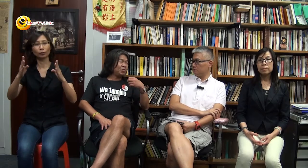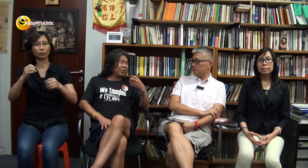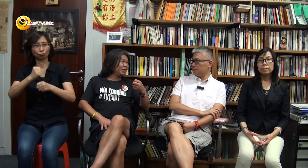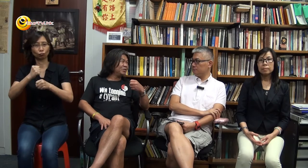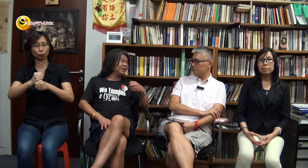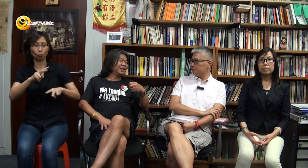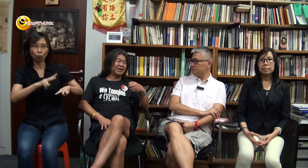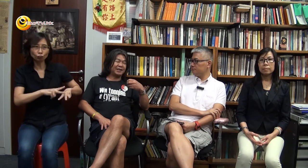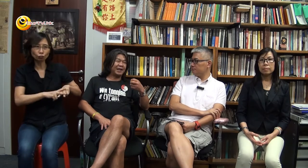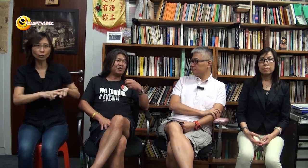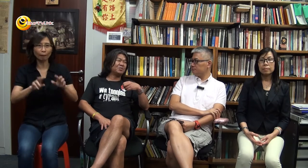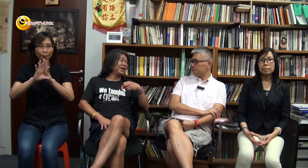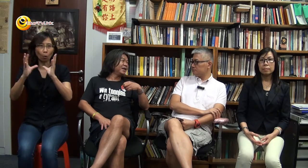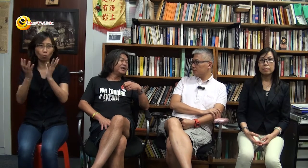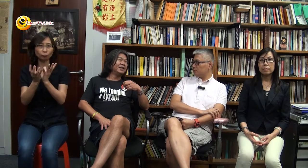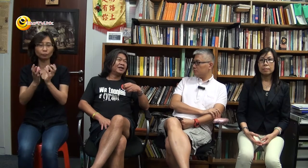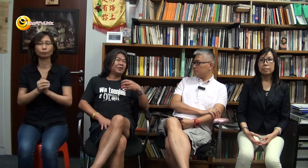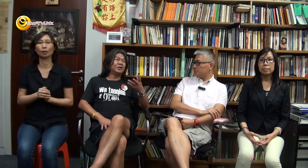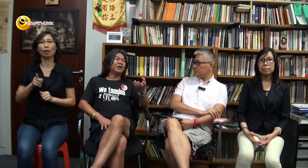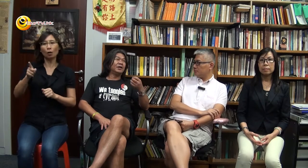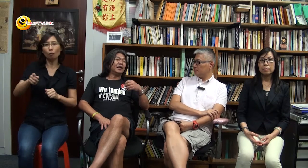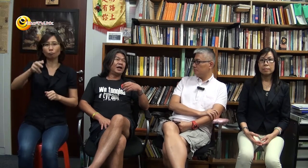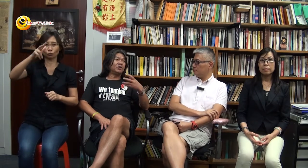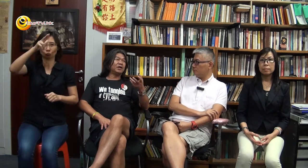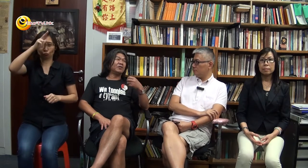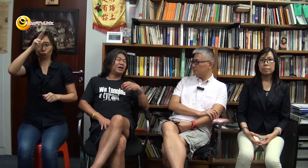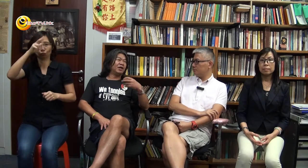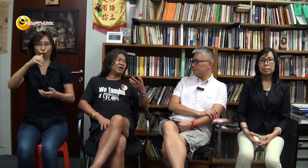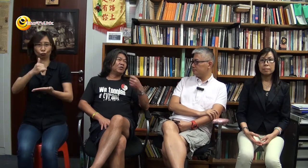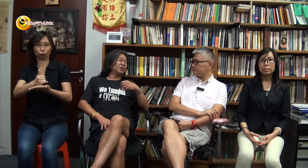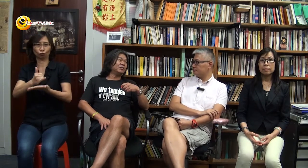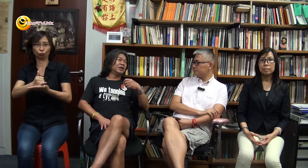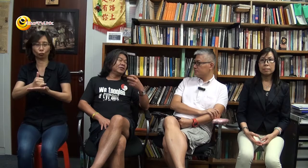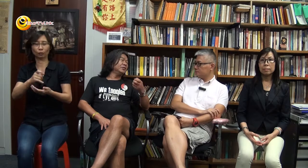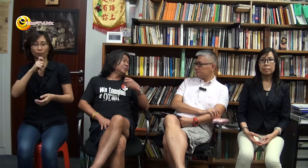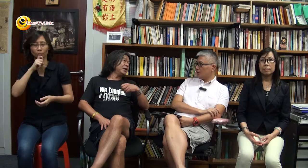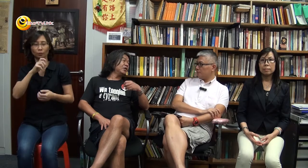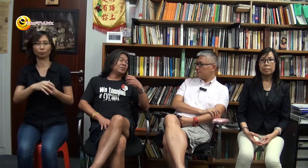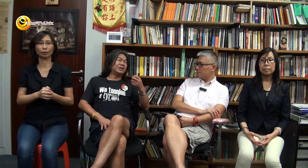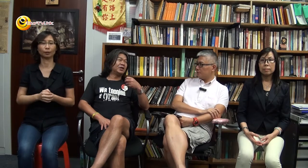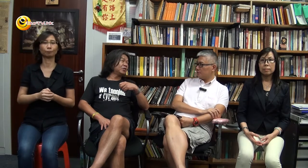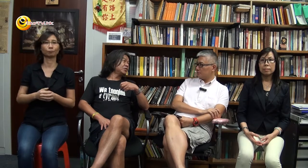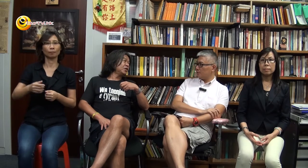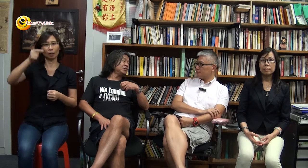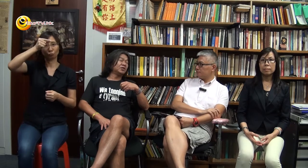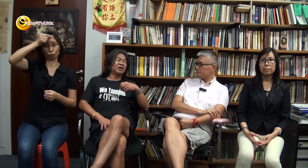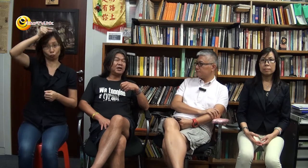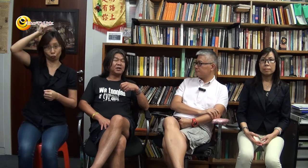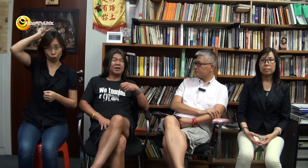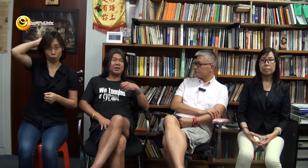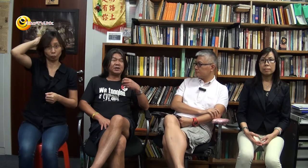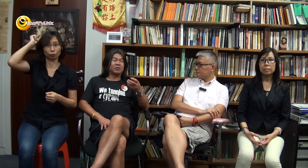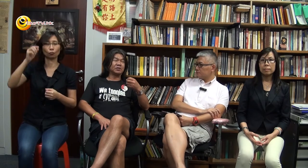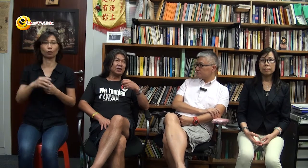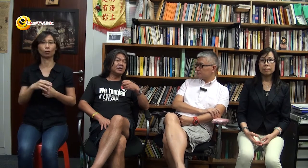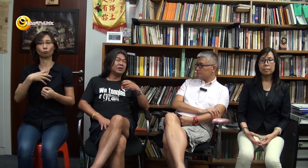黨嘅官位裏邊咧，佢有一定嘅權柄嘅。咁阿董建華或者籌容佢，咪俾咗個民政局局長去做咯，係